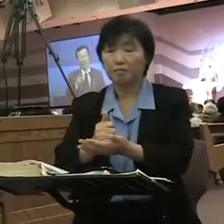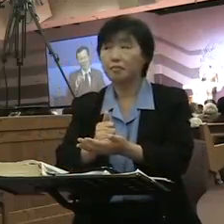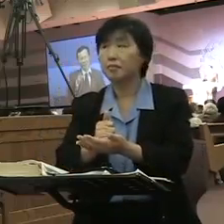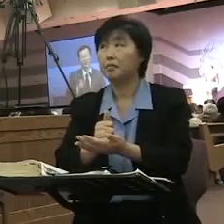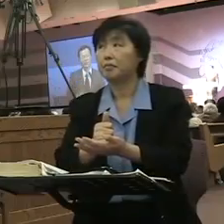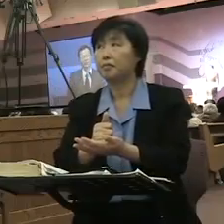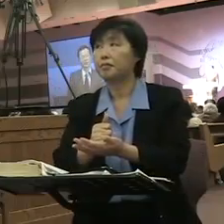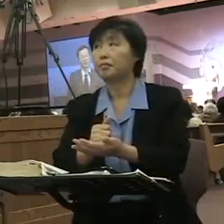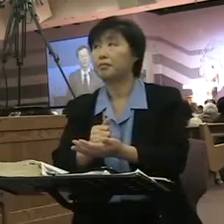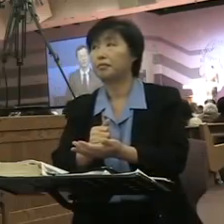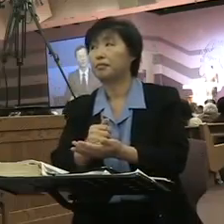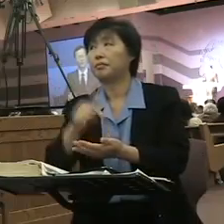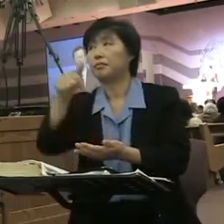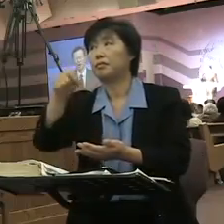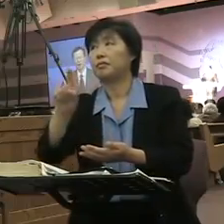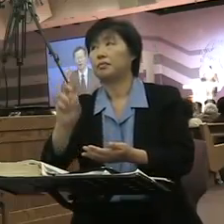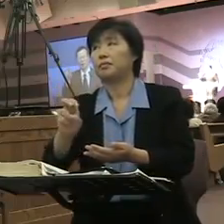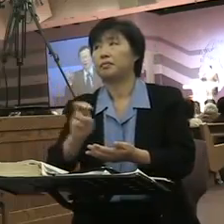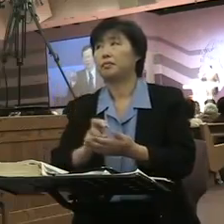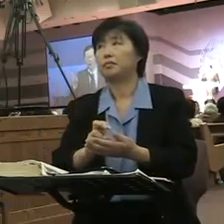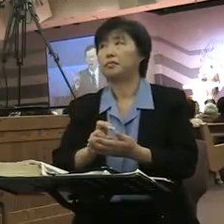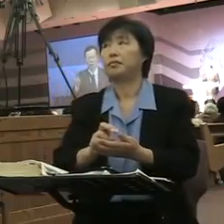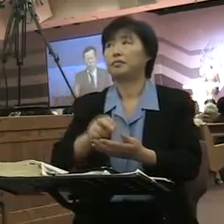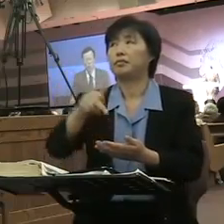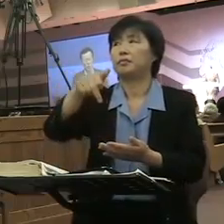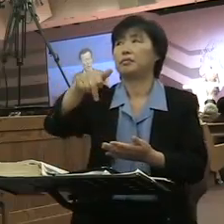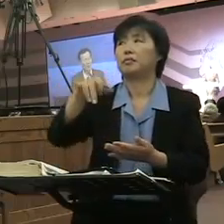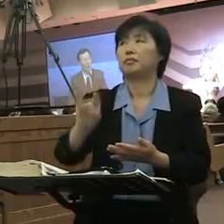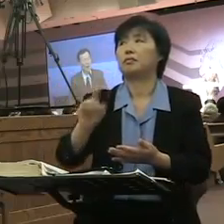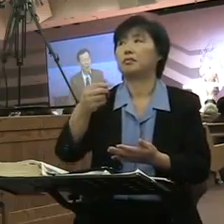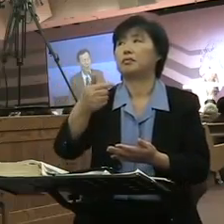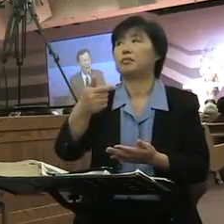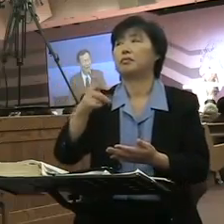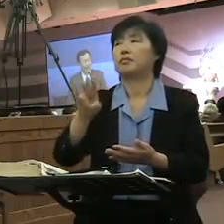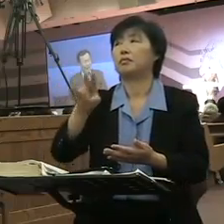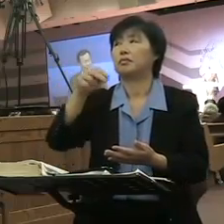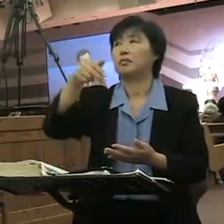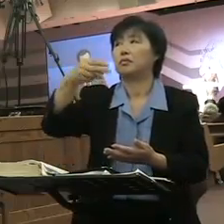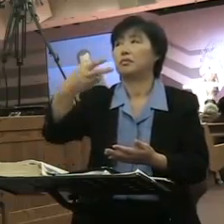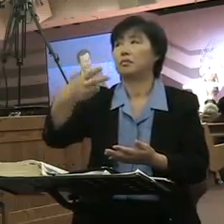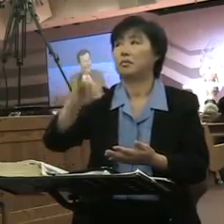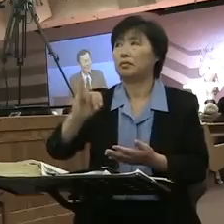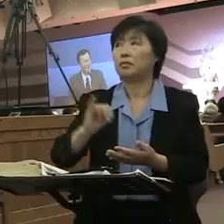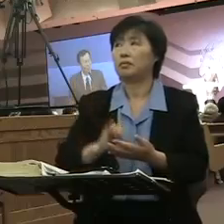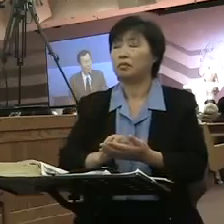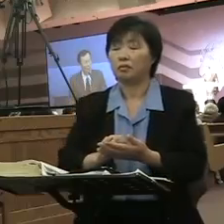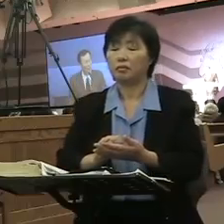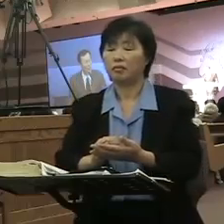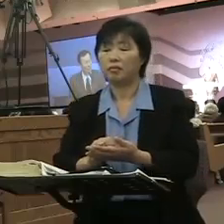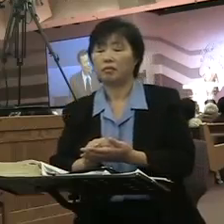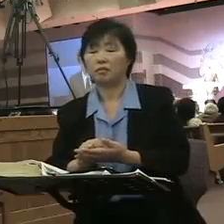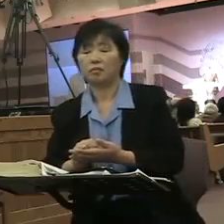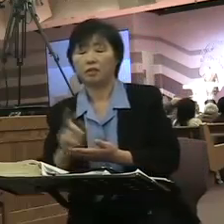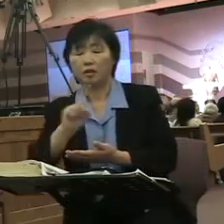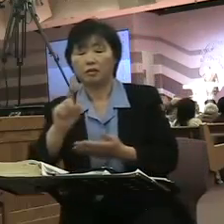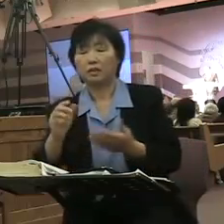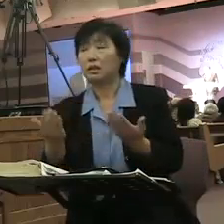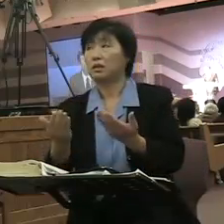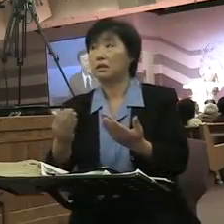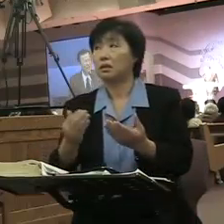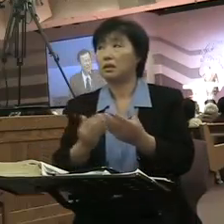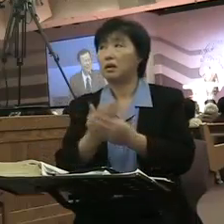근데 그 데이비드 케네디, 그가 가리켜 미래의 대통령감이라고 말했던 데이비드 케네디에게 무슨 일이 일어나는 줄